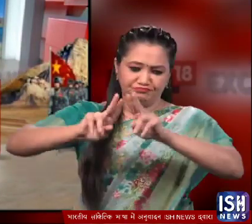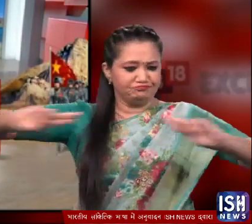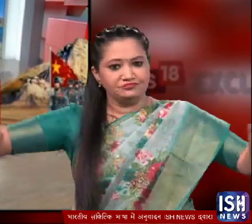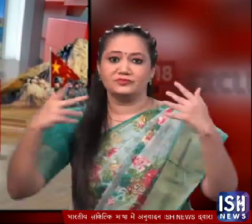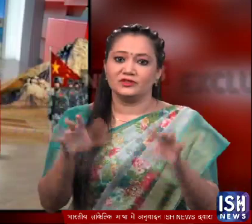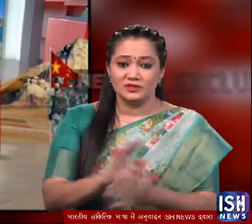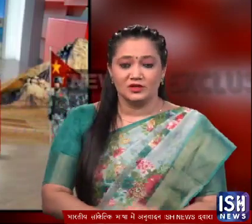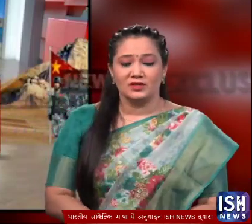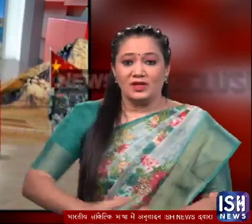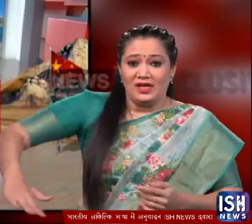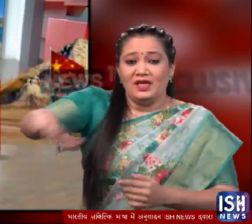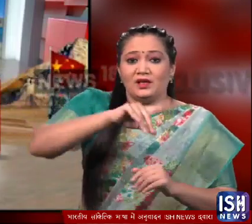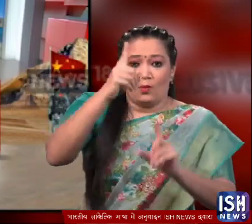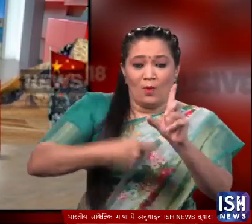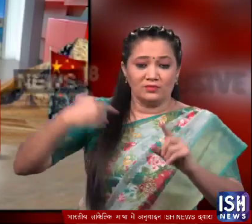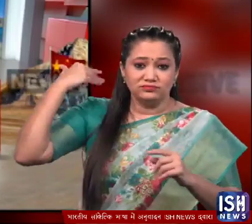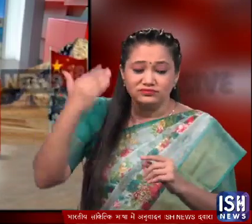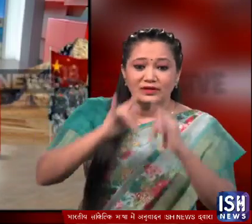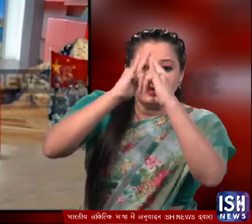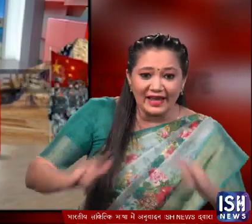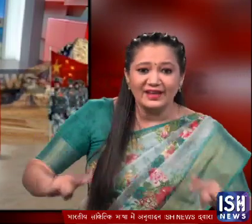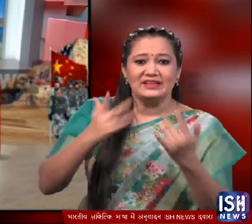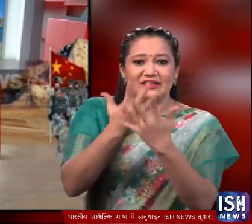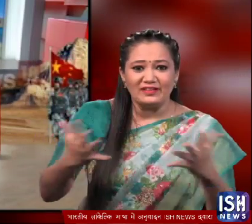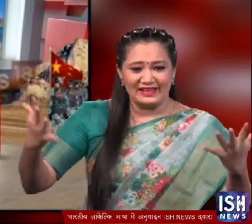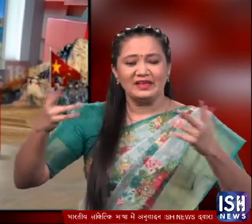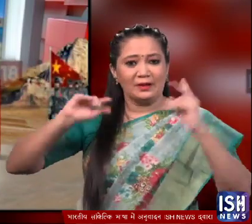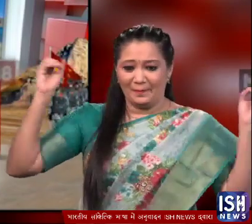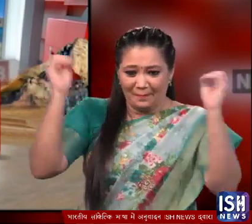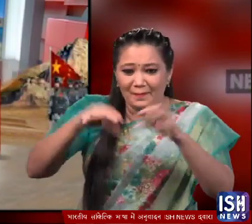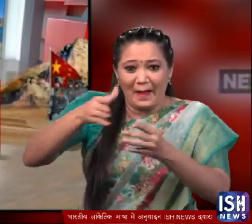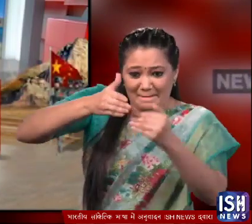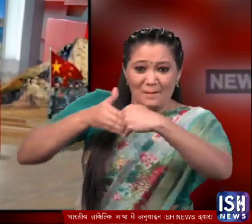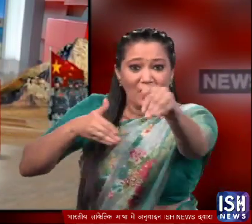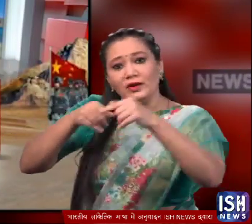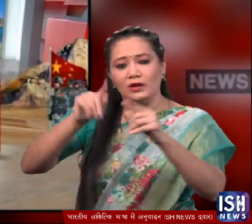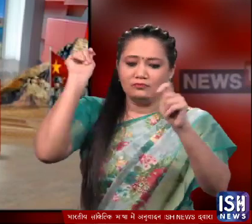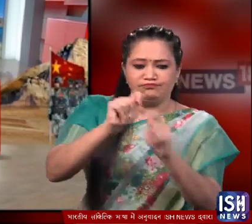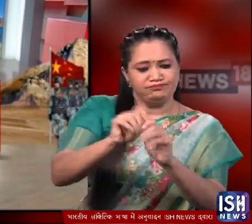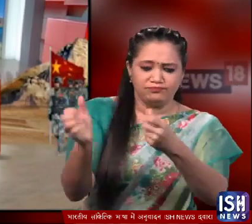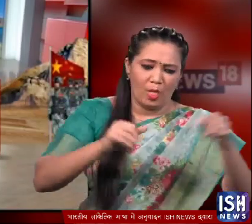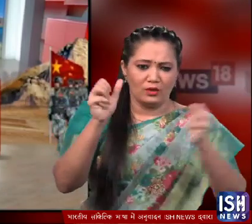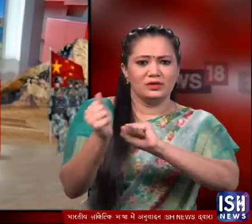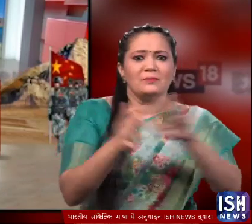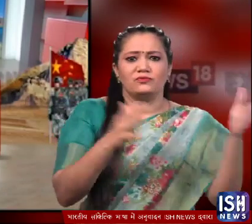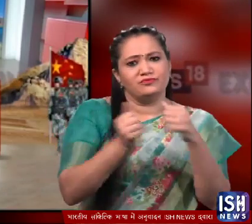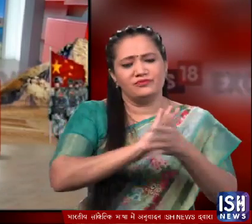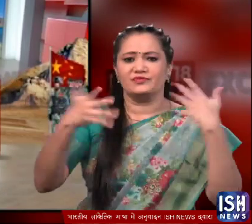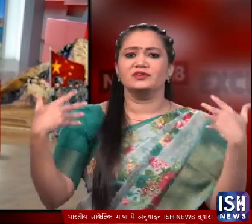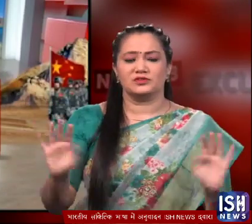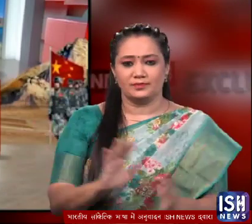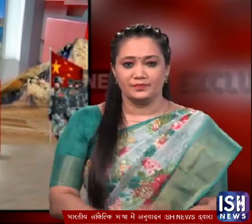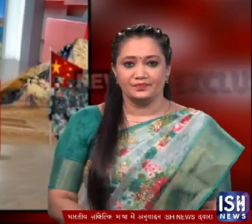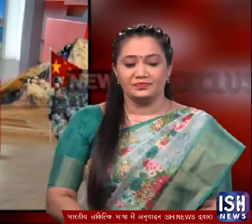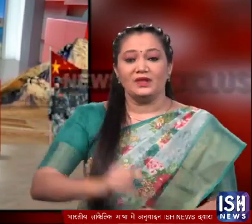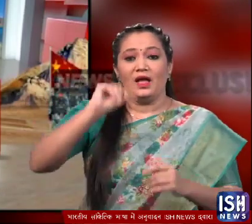इस इलाके से जो 1 साल के अंदर टेंट समेत जो सामान वहां पहुंचे थे उनको भी तोड़ा गया। बताया गया कि भारत और चीन के कोर